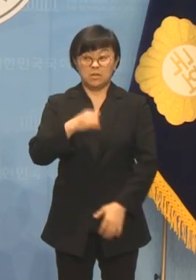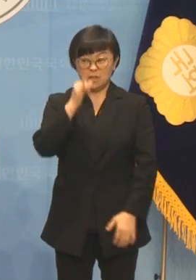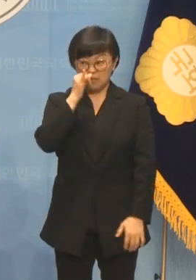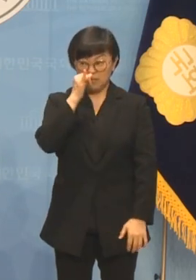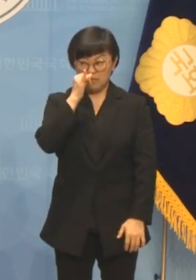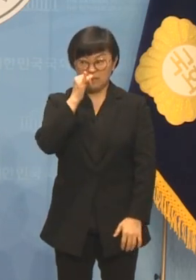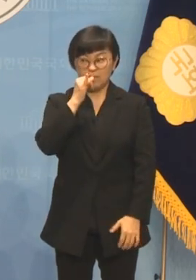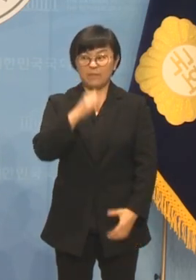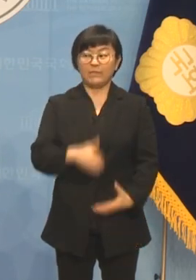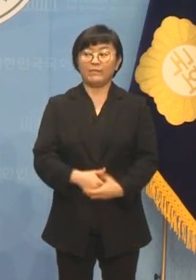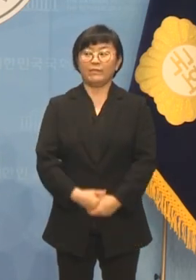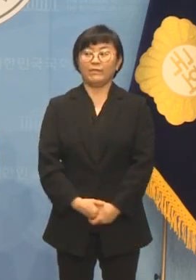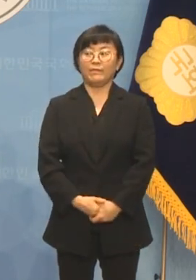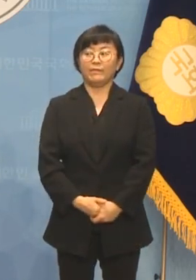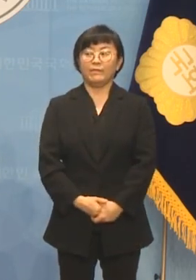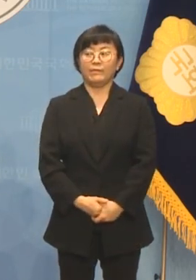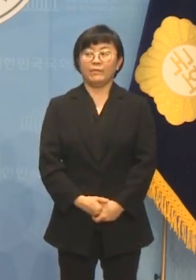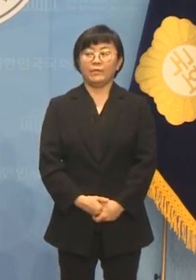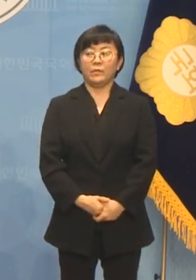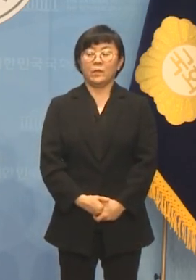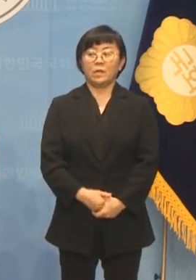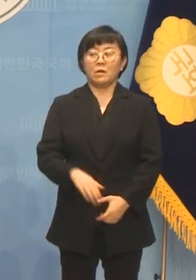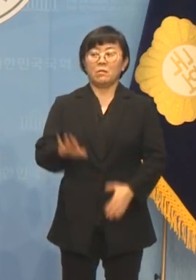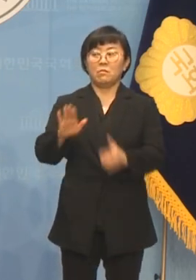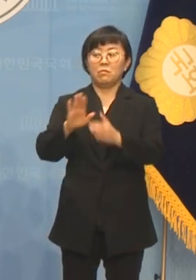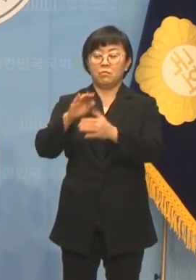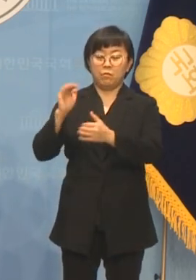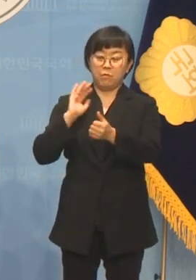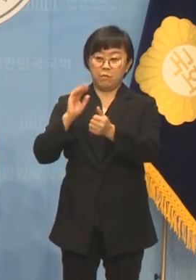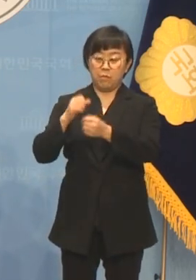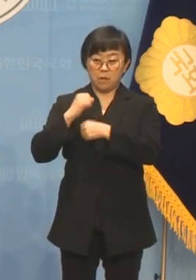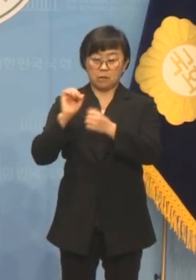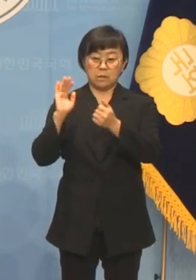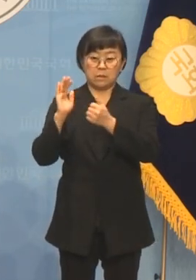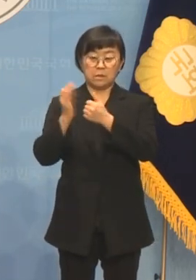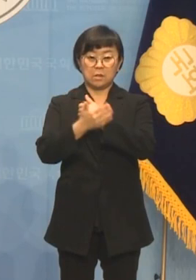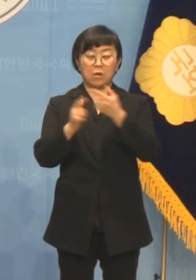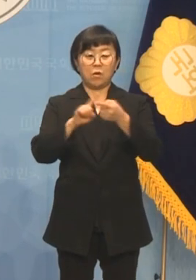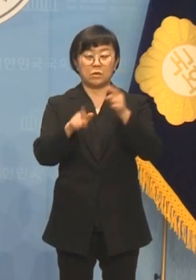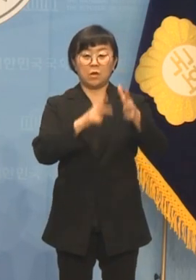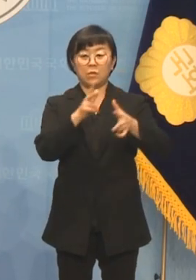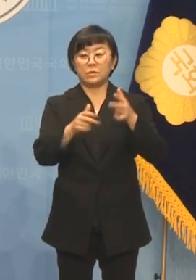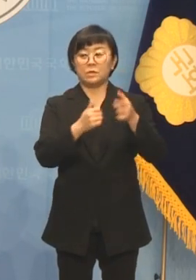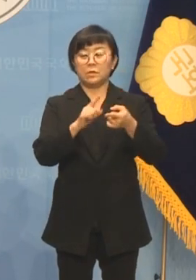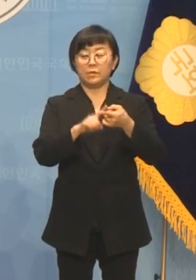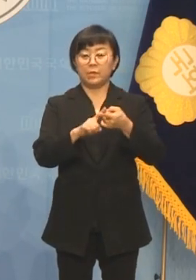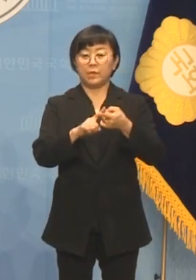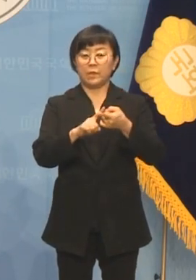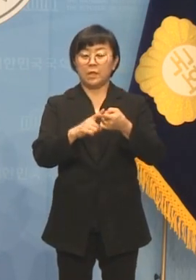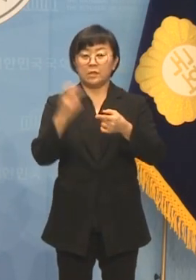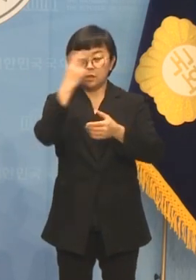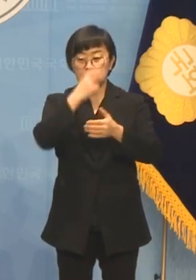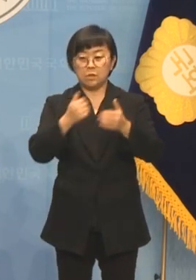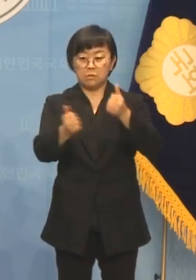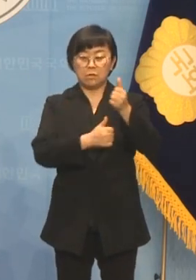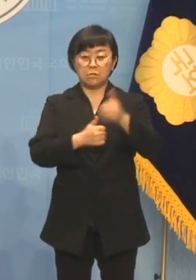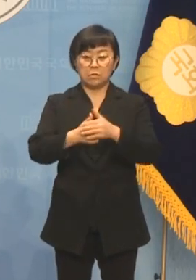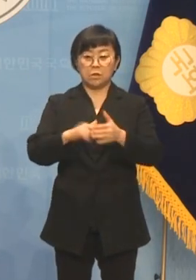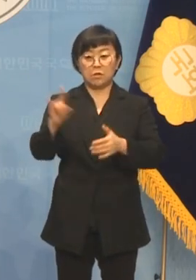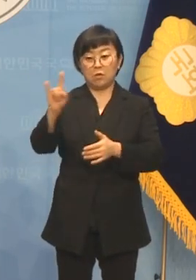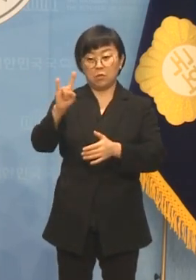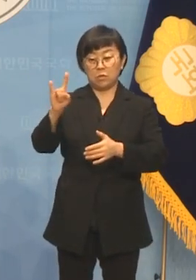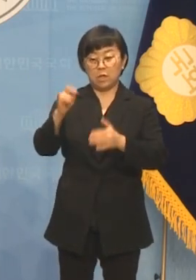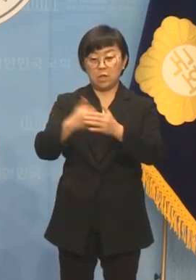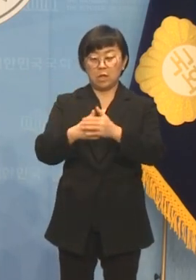걱정을 하고 계십니다. 방위사업청이 이달 말 예정된 계약심의위원회를 통해 현대중공업의 입찰